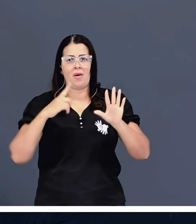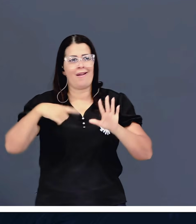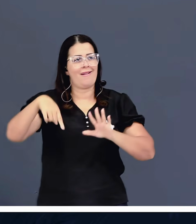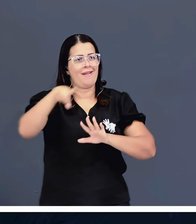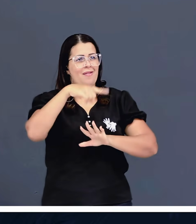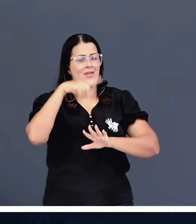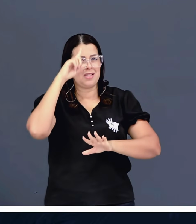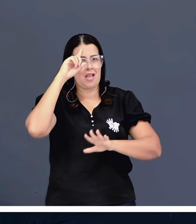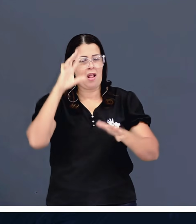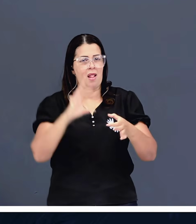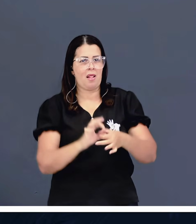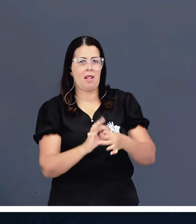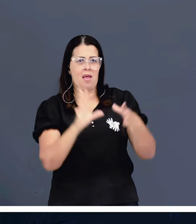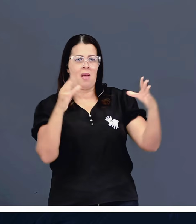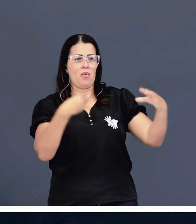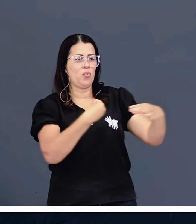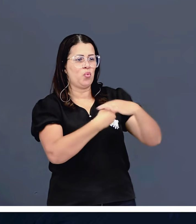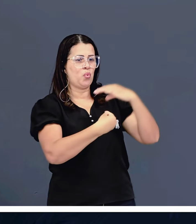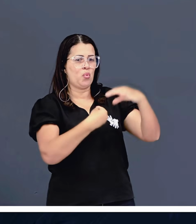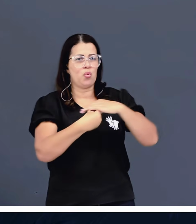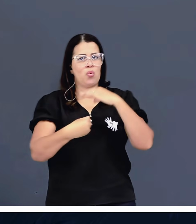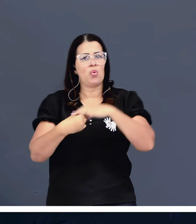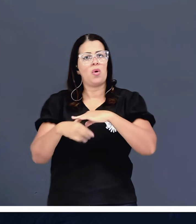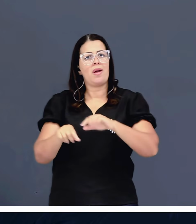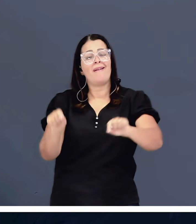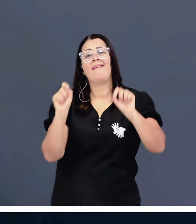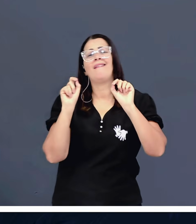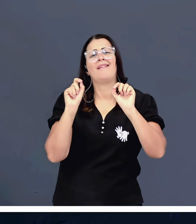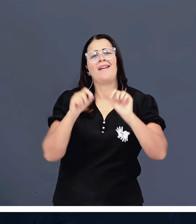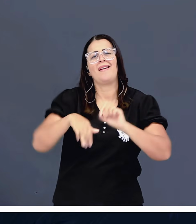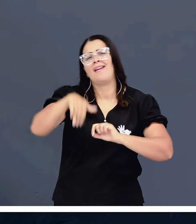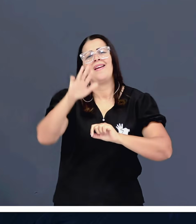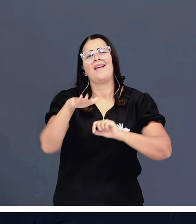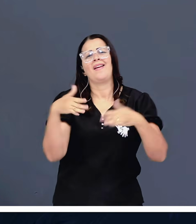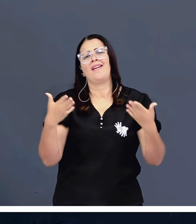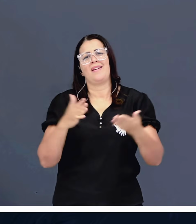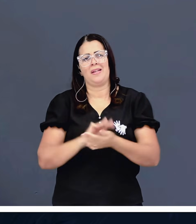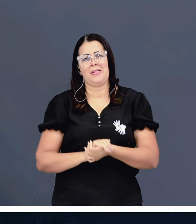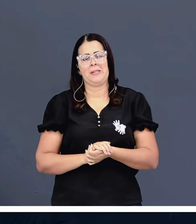você autoriza a te dar conselhos? Quem você autoriza a te dar conselhos?